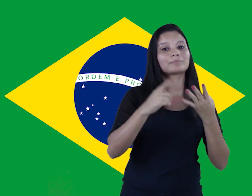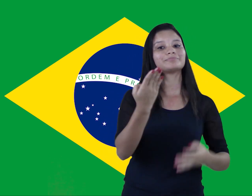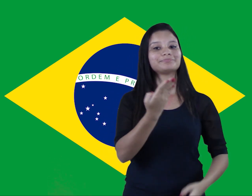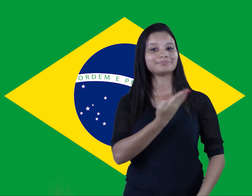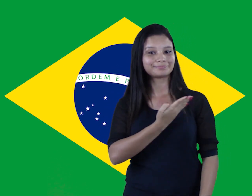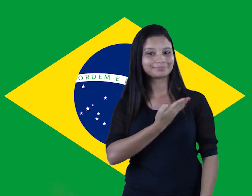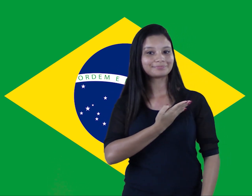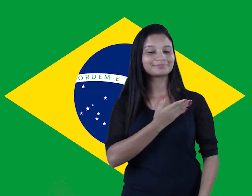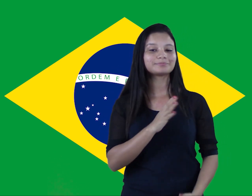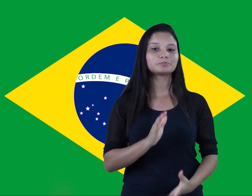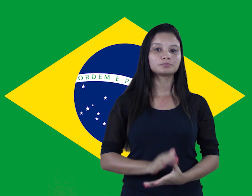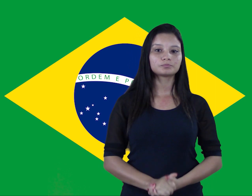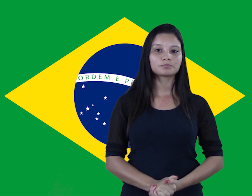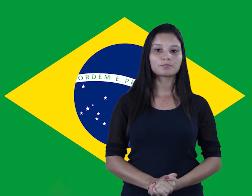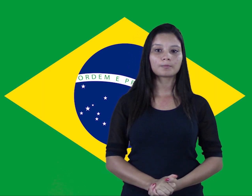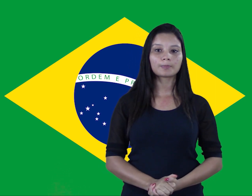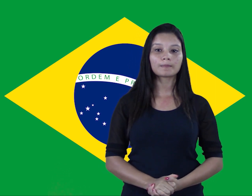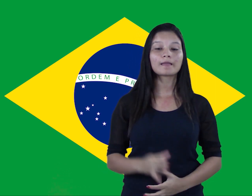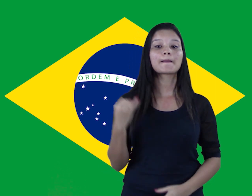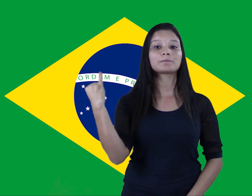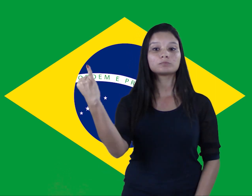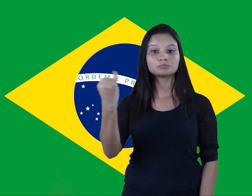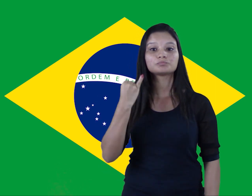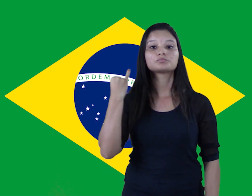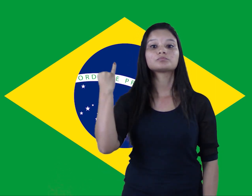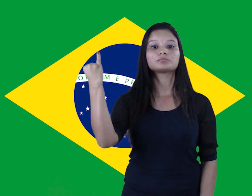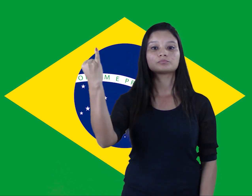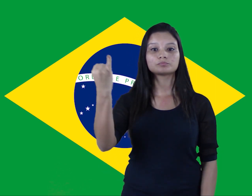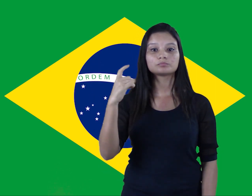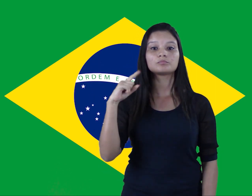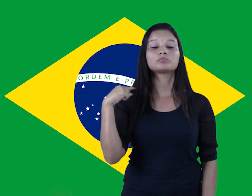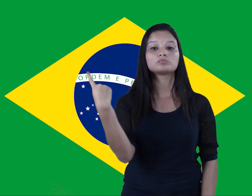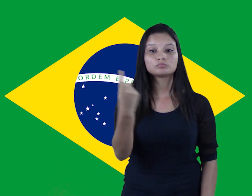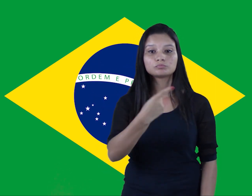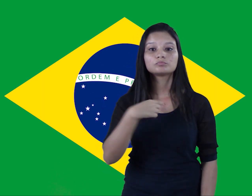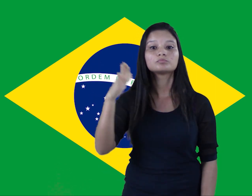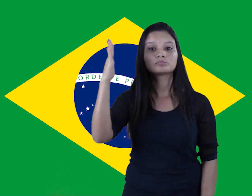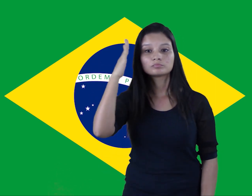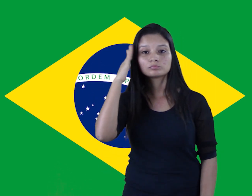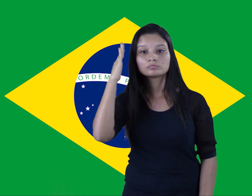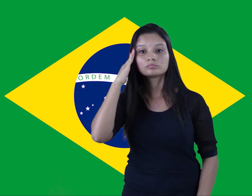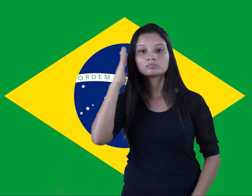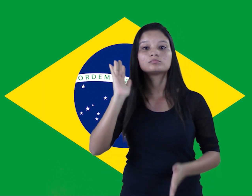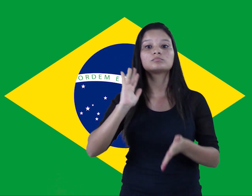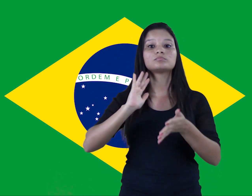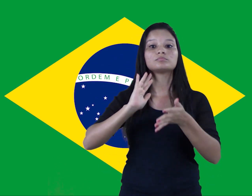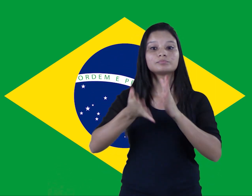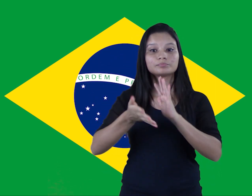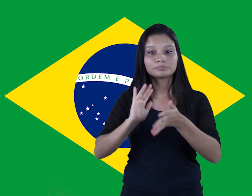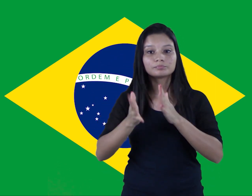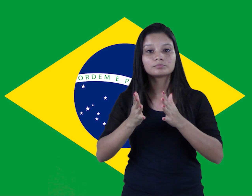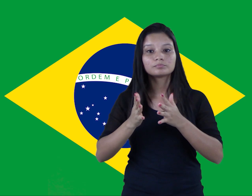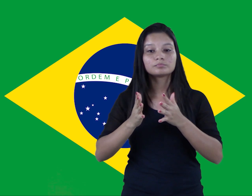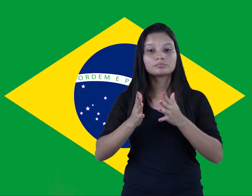com os amigos. O que é importante a gente entender é que a língua de sinais